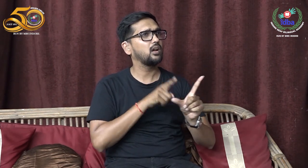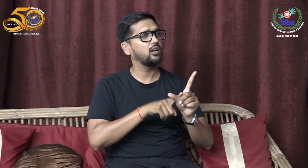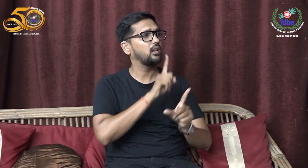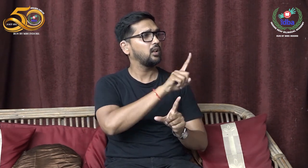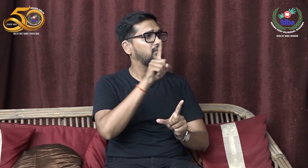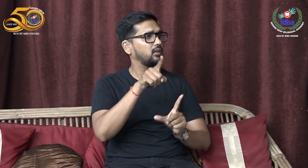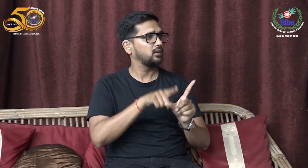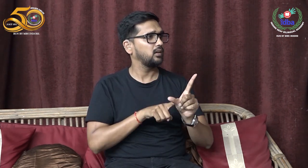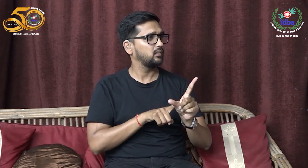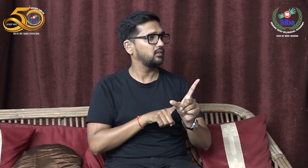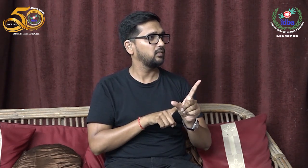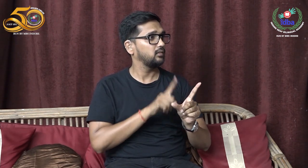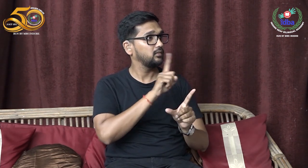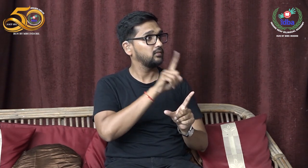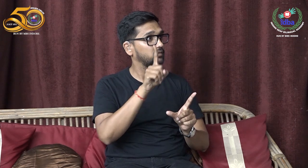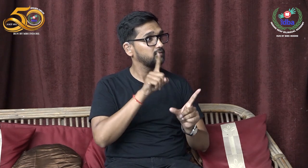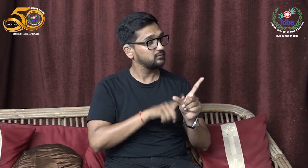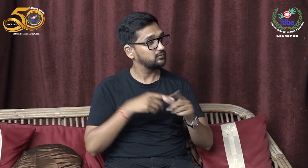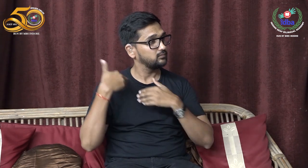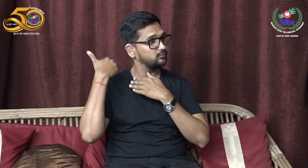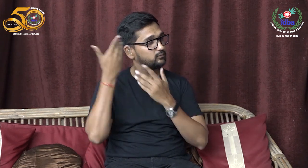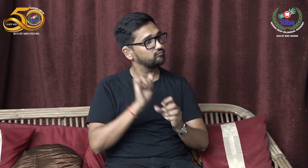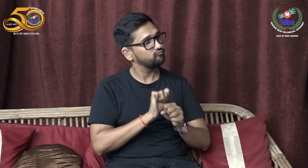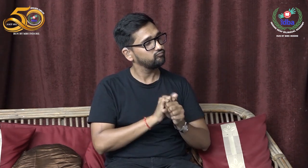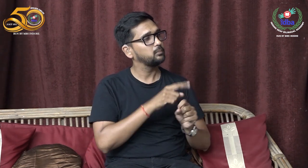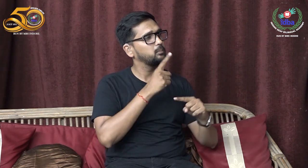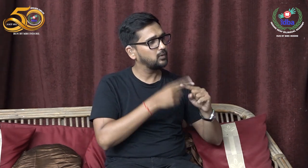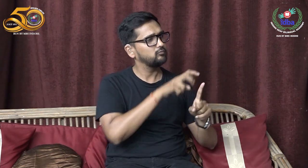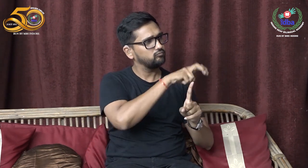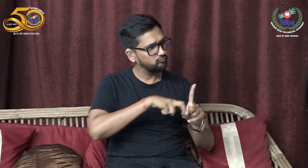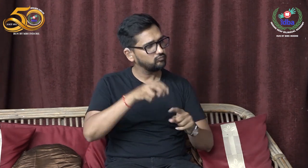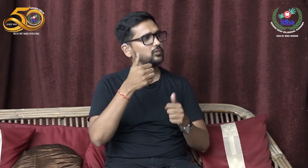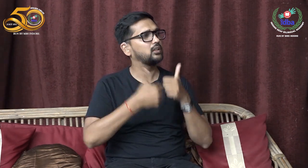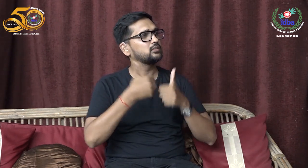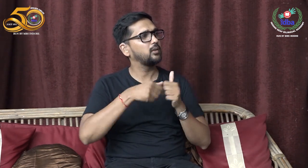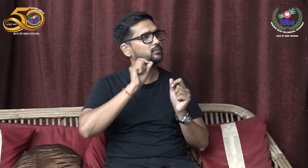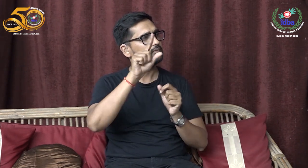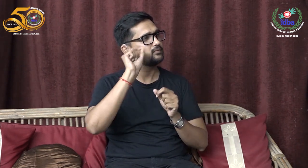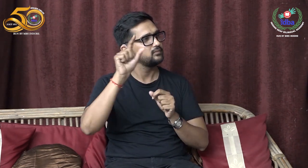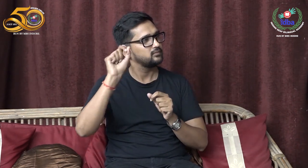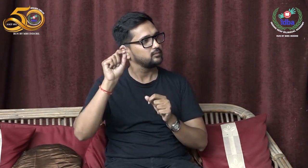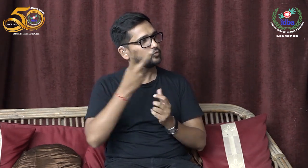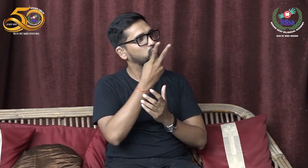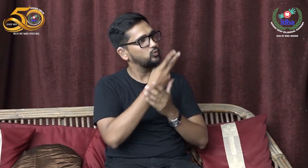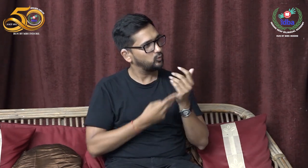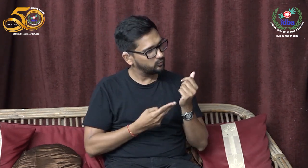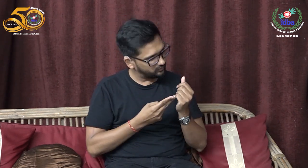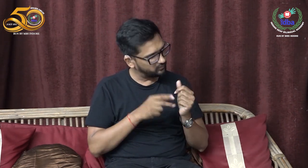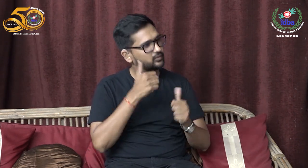है एक साथ 11 साल, जी हाँ 11 साल फिर मैंने वहीं पर काम किया। उसके अलावा मैंने जो एग्ज़ाम्स भी दिए, अलग अलग जगहों पर एग्ज़ाम्स